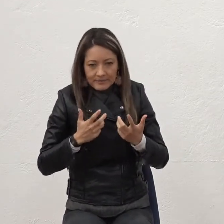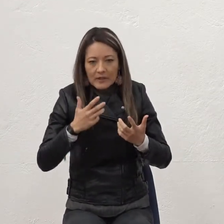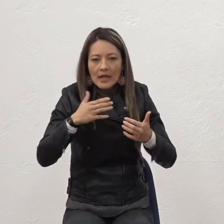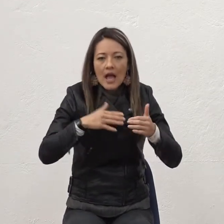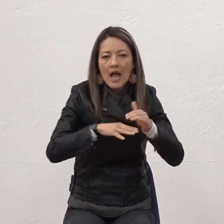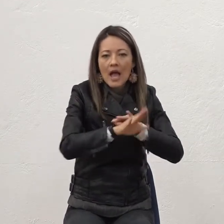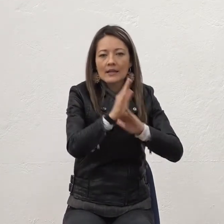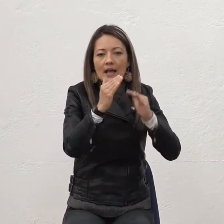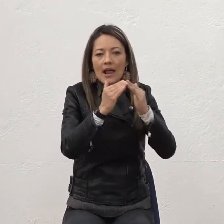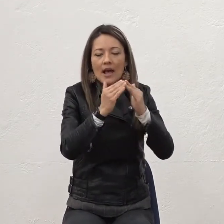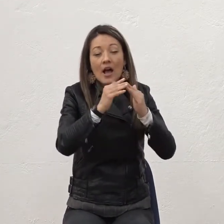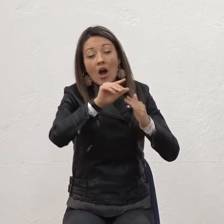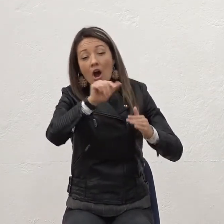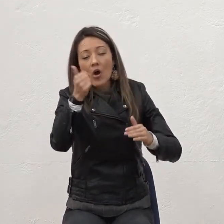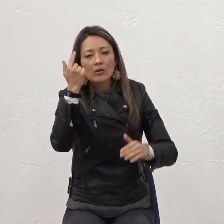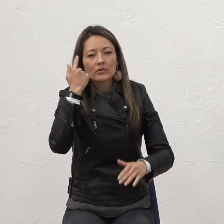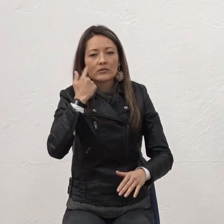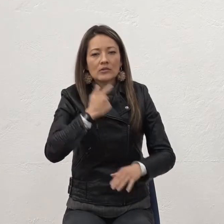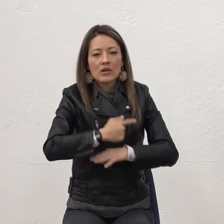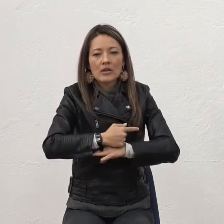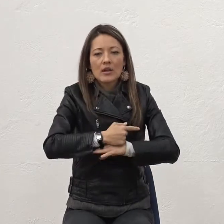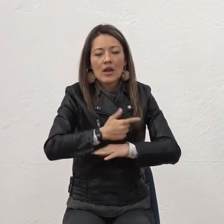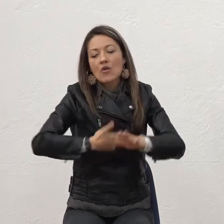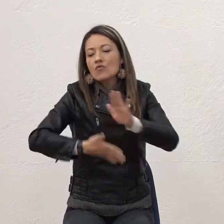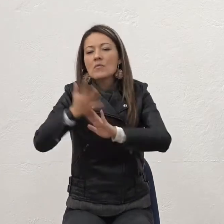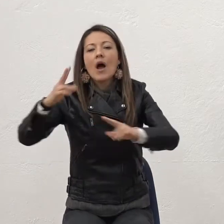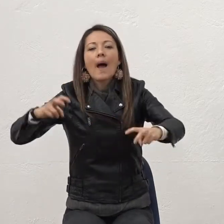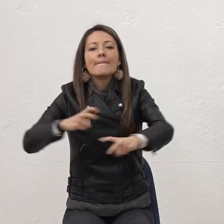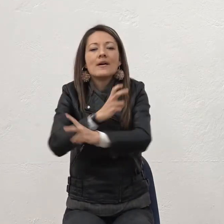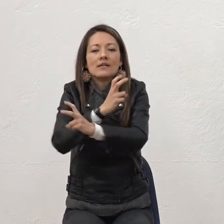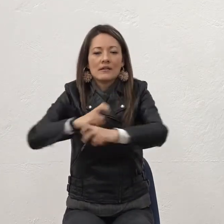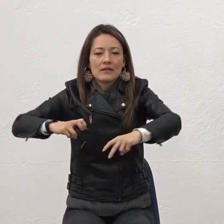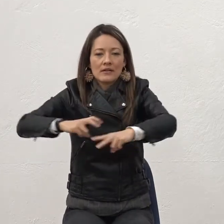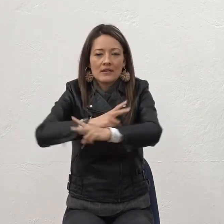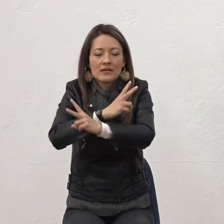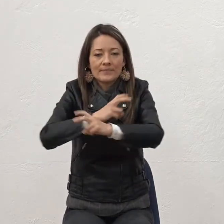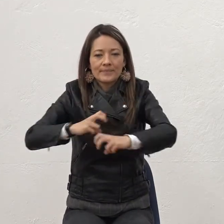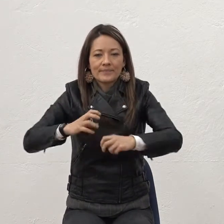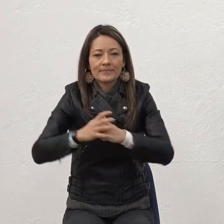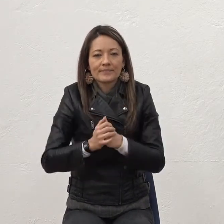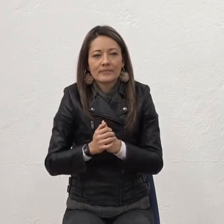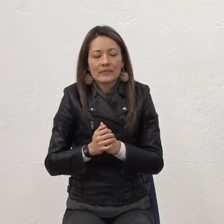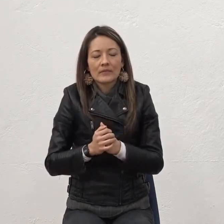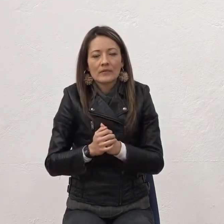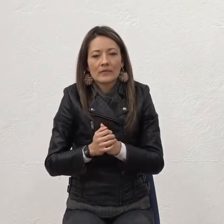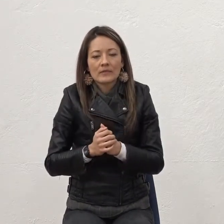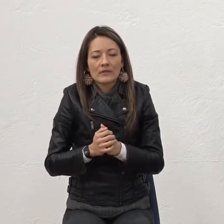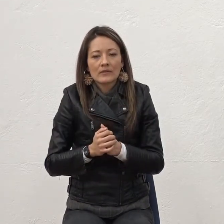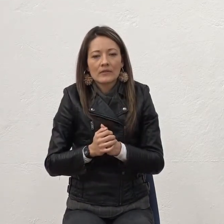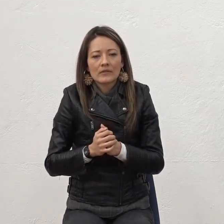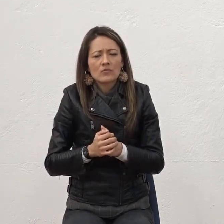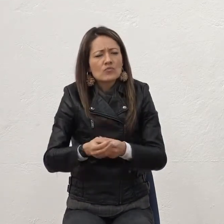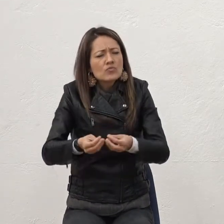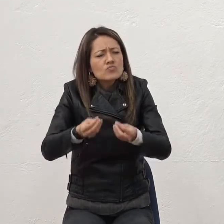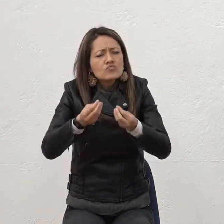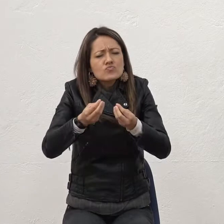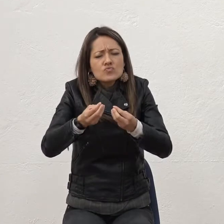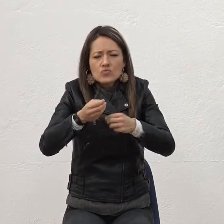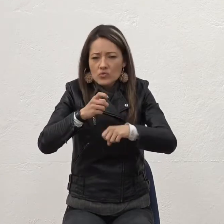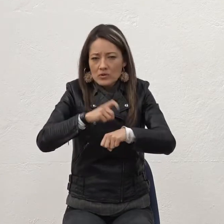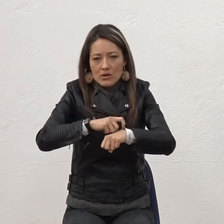la casa. El otro día nos fuimos al parque. Le contaba a mi esposo que hacía mucho